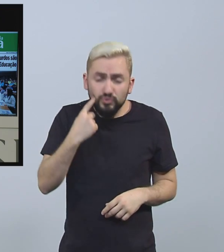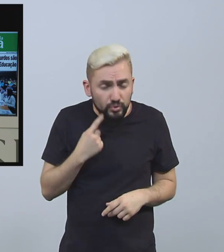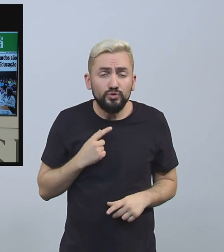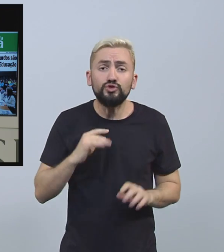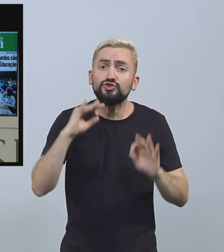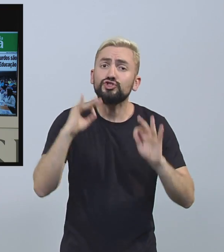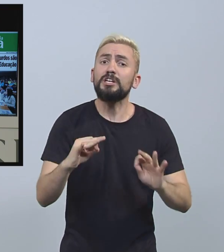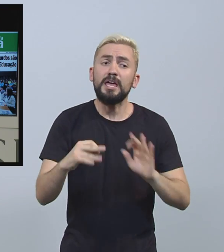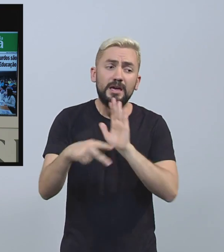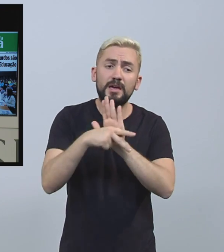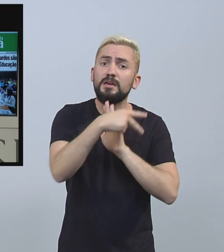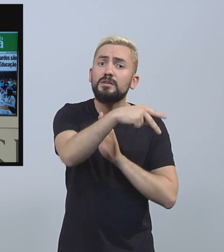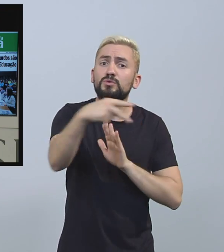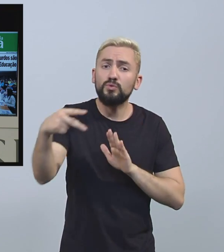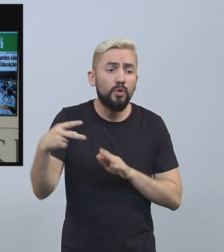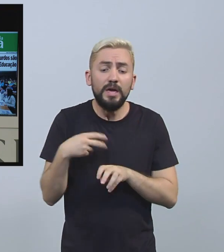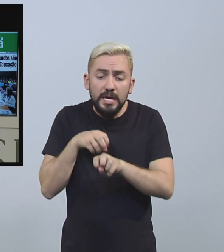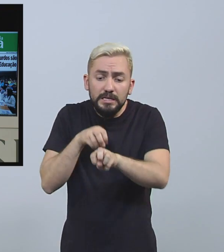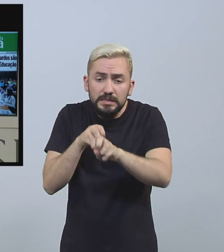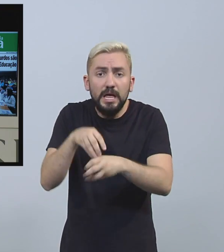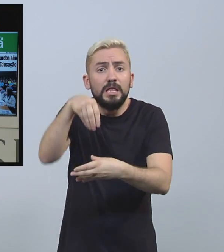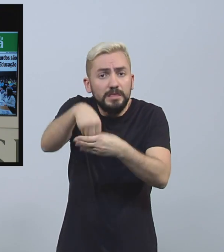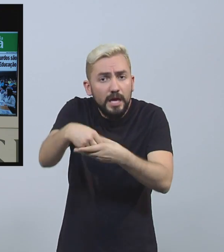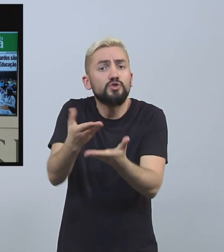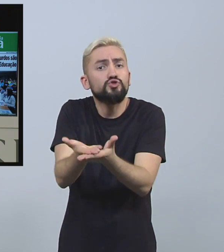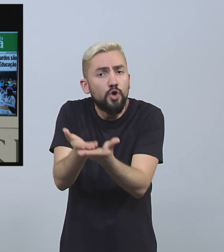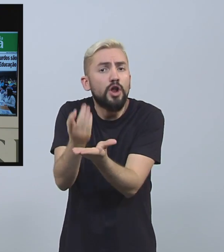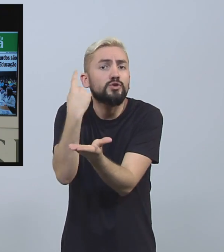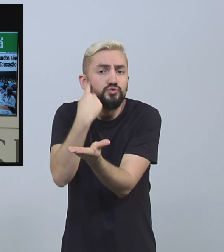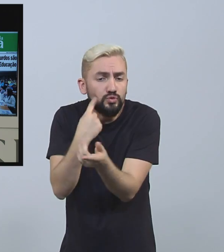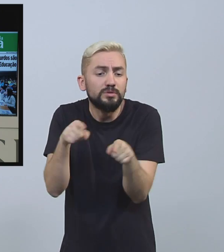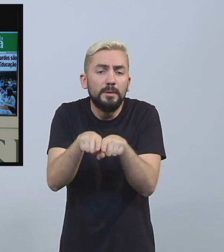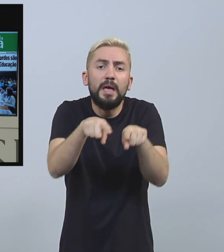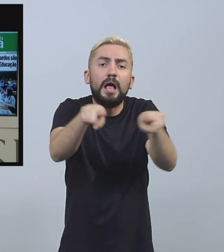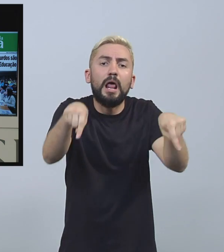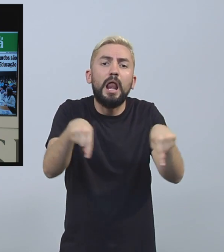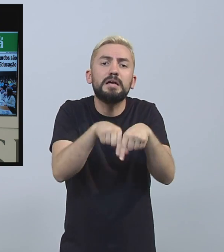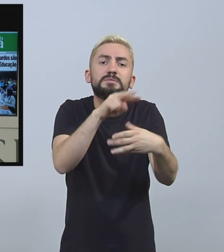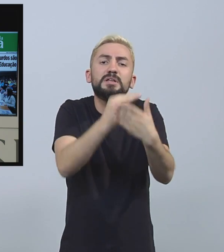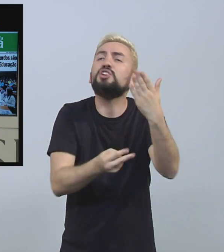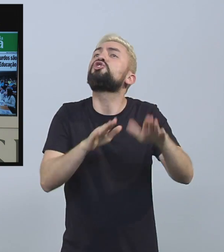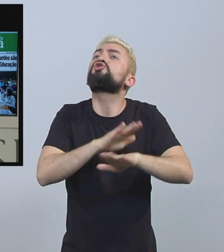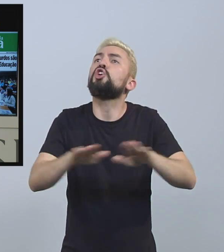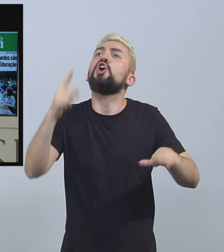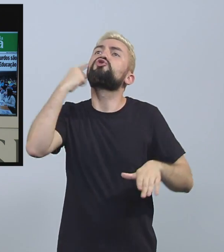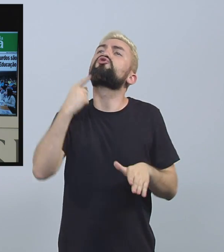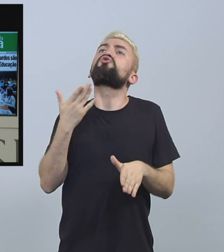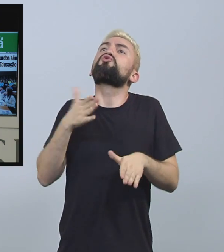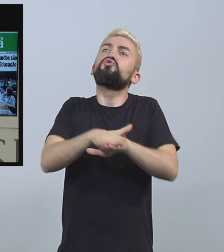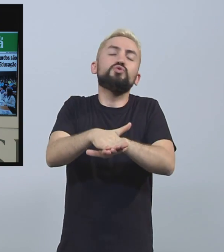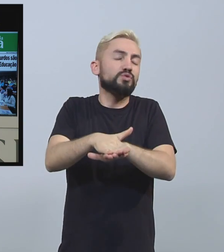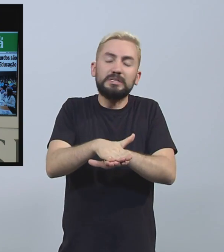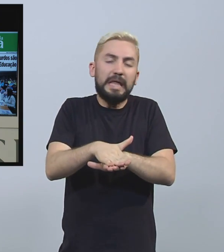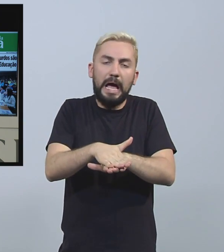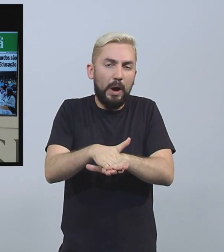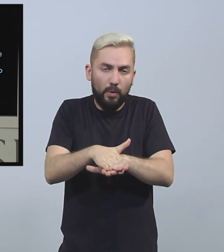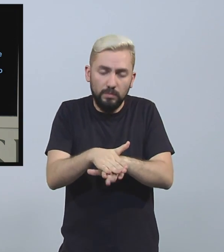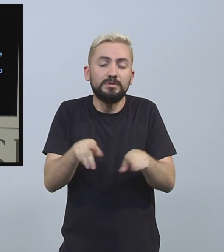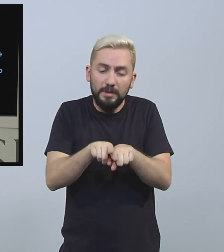serem educadas em escolas e classes bilíngues e não apenas em escolas inclusivas.